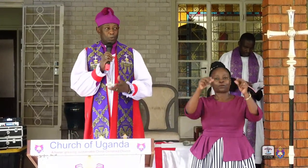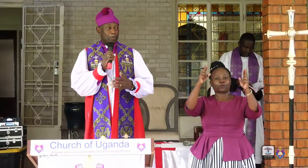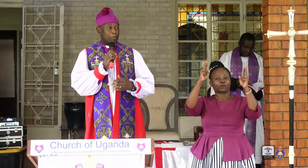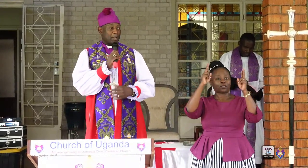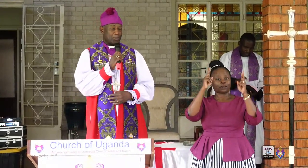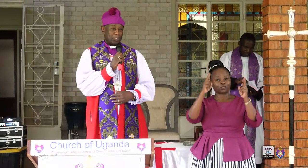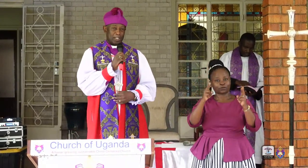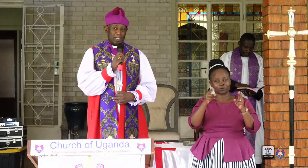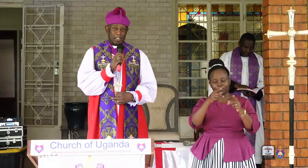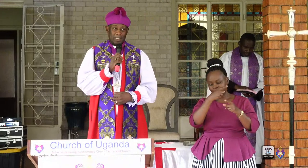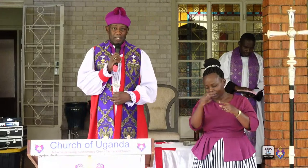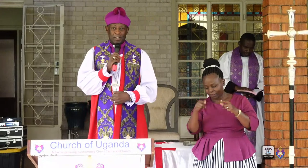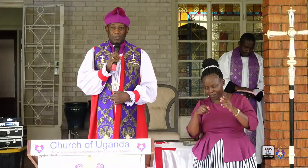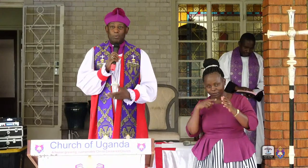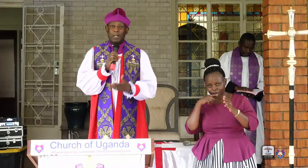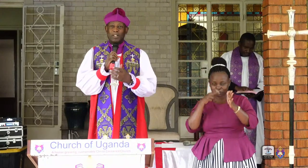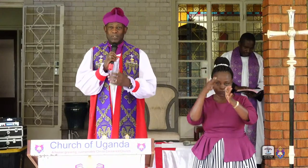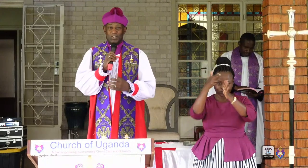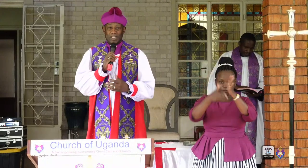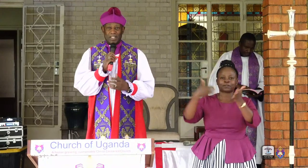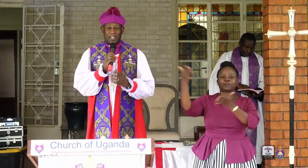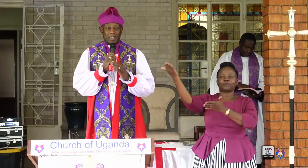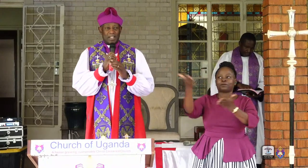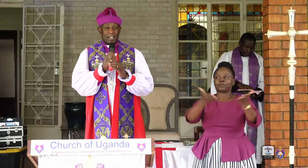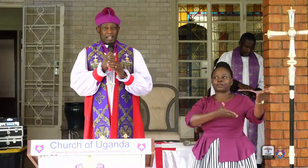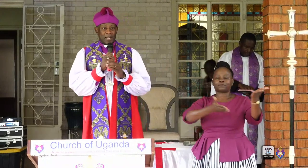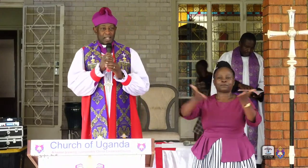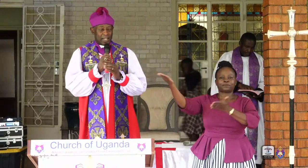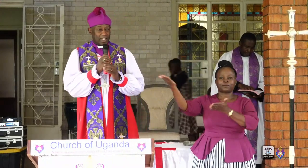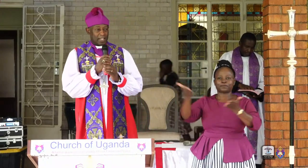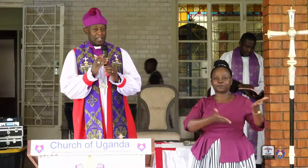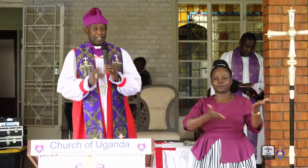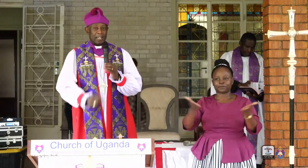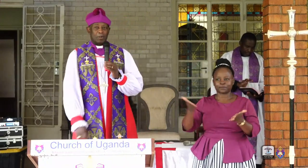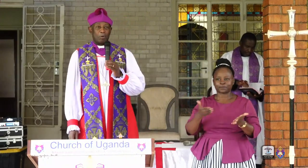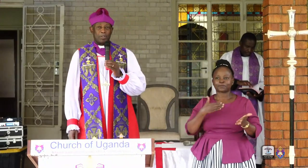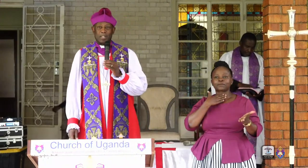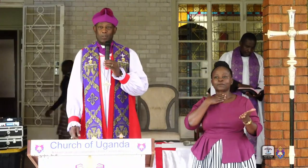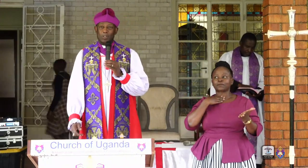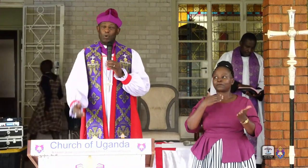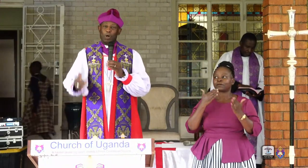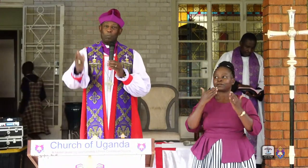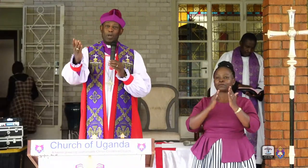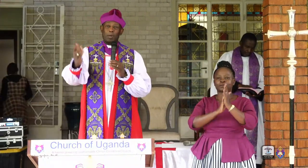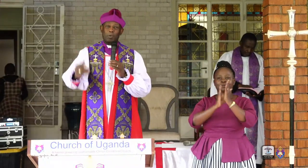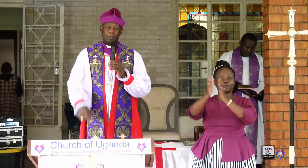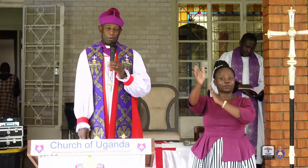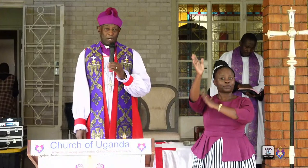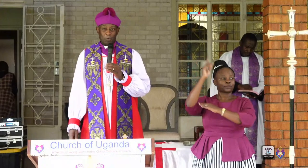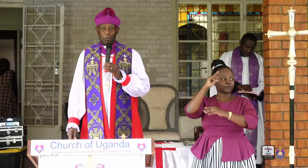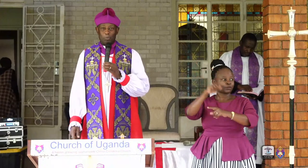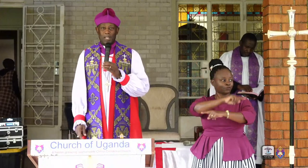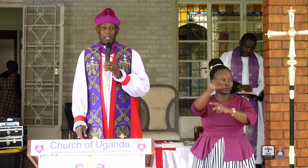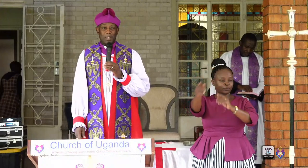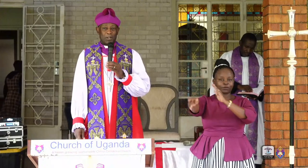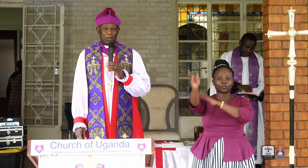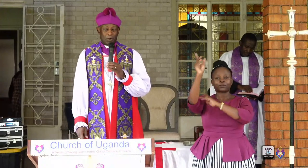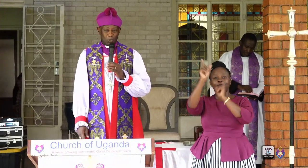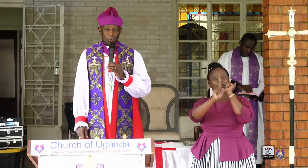ku mikutu emirala gyonna, tubaniriza. Era njala kwebaza Katonda ku lwammwe Mukama